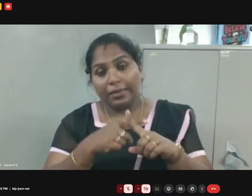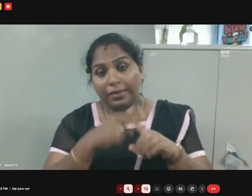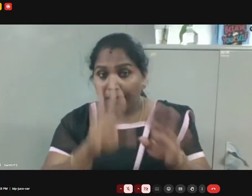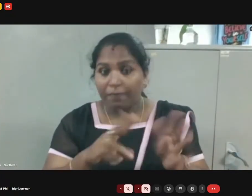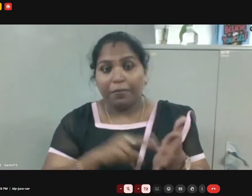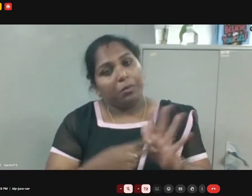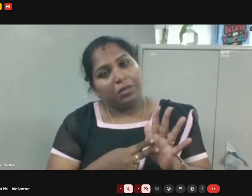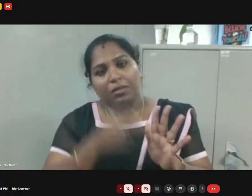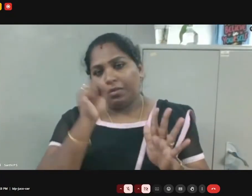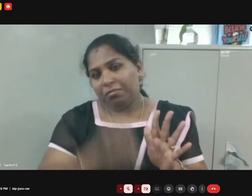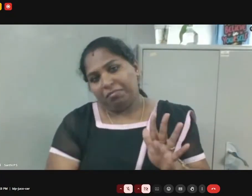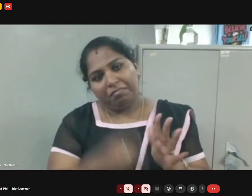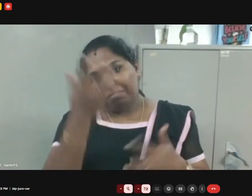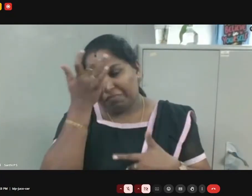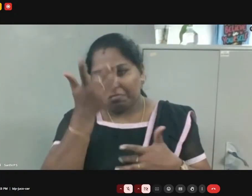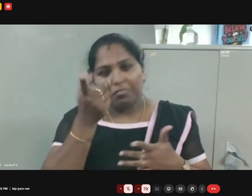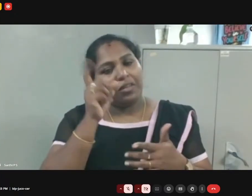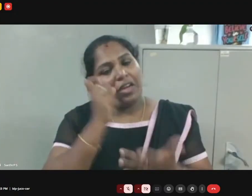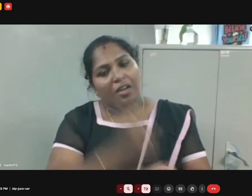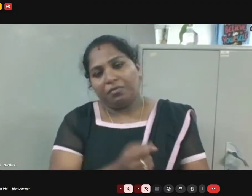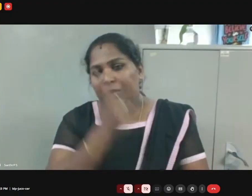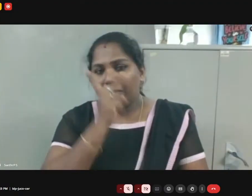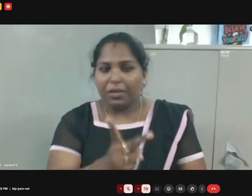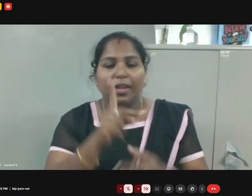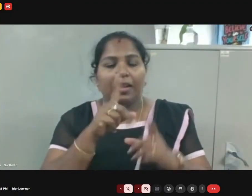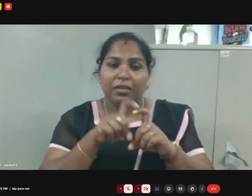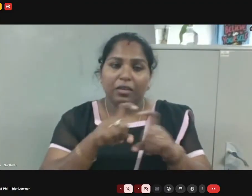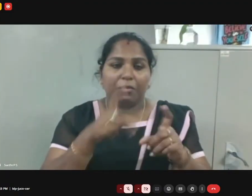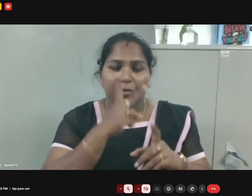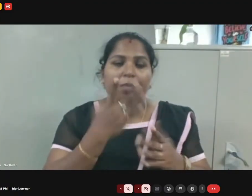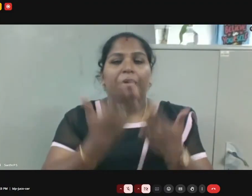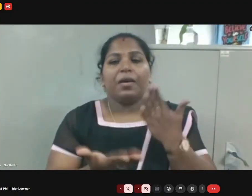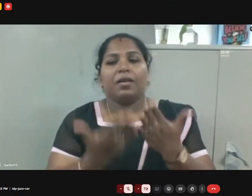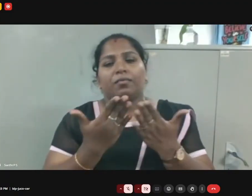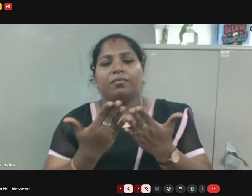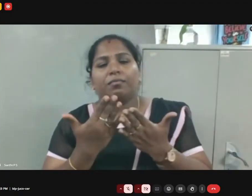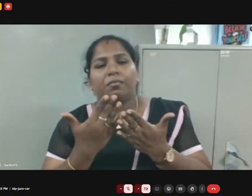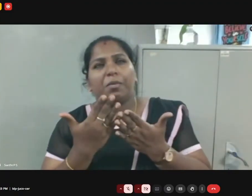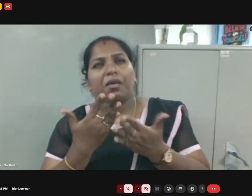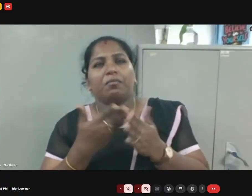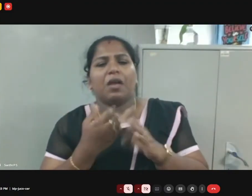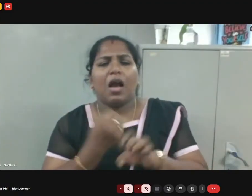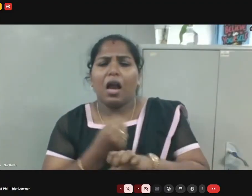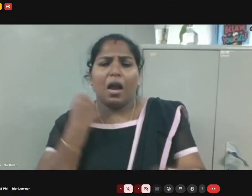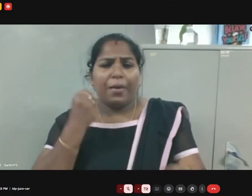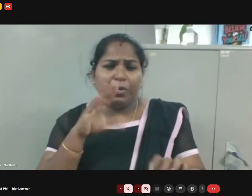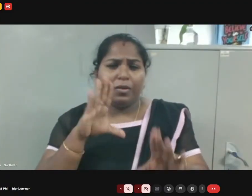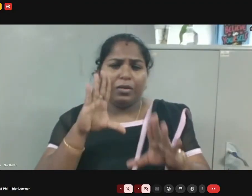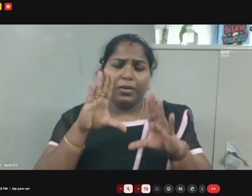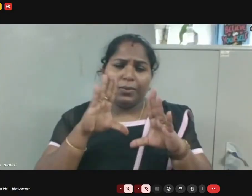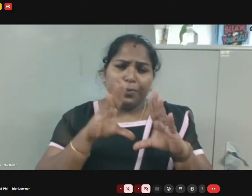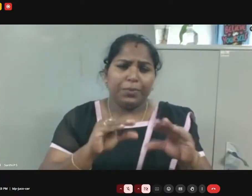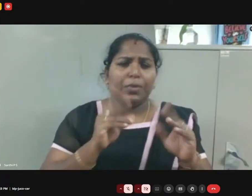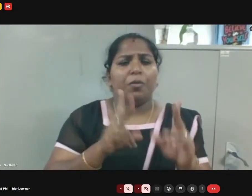പിന്നെ ഇതിന്റെ ഒരു എന്താ സിവിയറിറ്റി കുറഞ്ഞ ബെക്കർ എന്ന് പറഞ്ഞ മസ്കുലർ ഡിസ്ട്രോഫിനകത്ത് ഇവർക്ക് സാധാരണ പോലെ തന്നെ